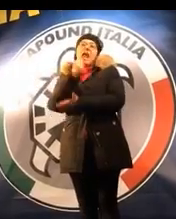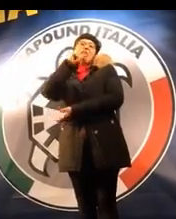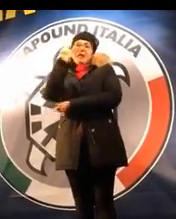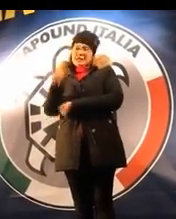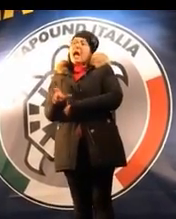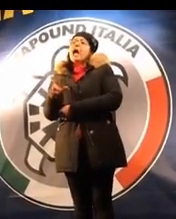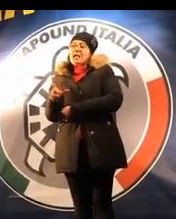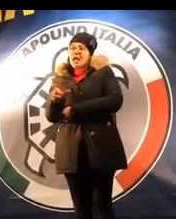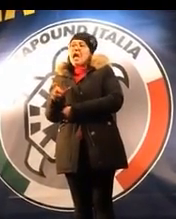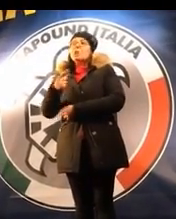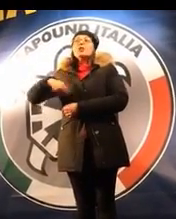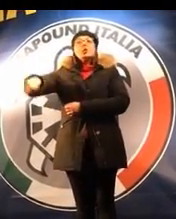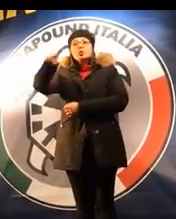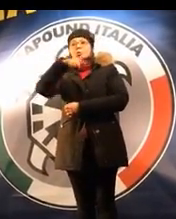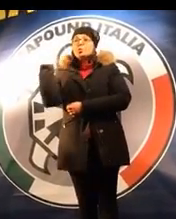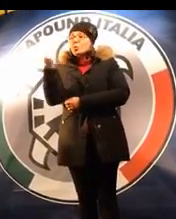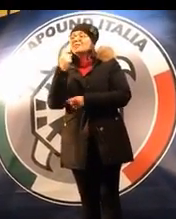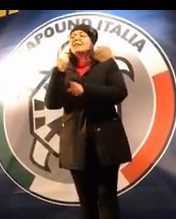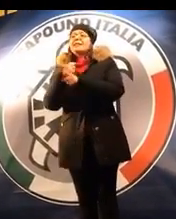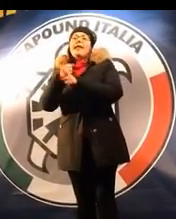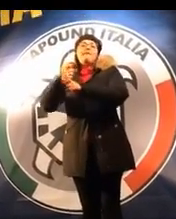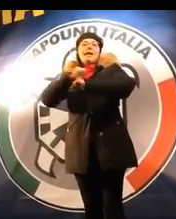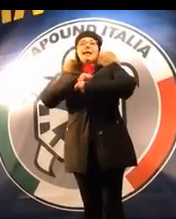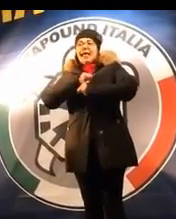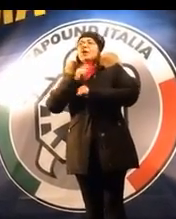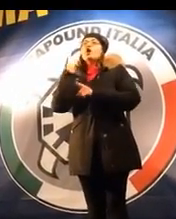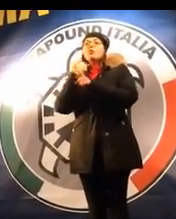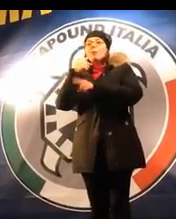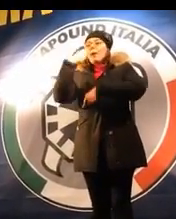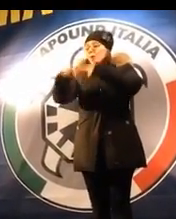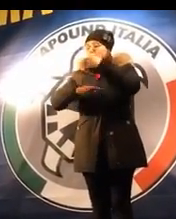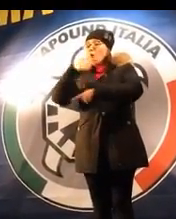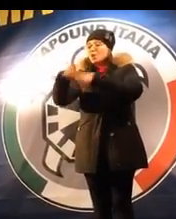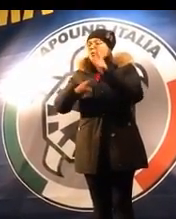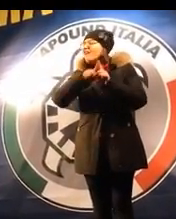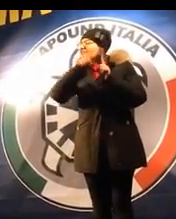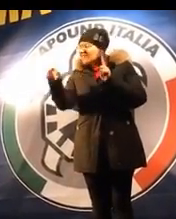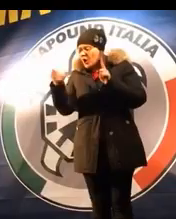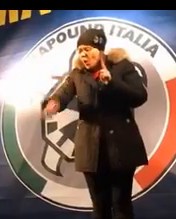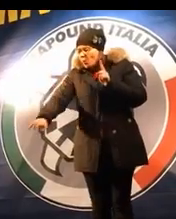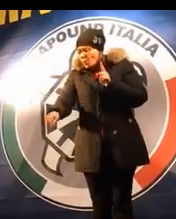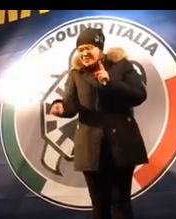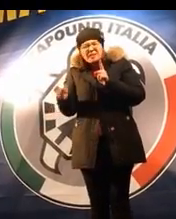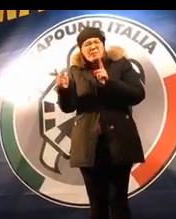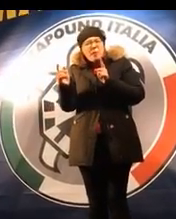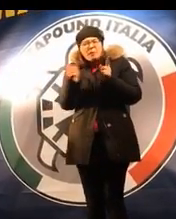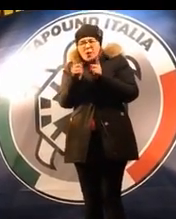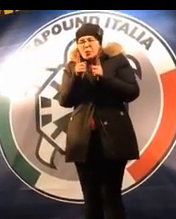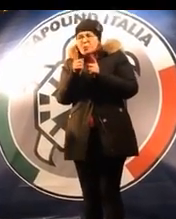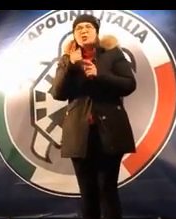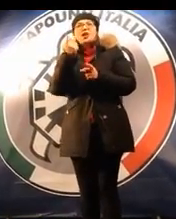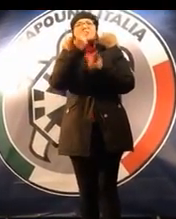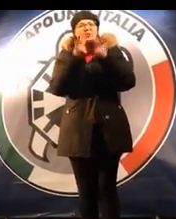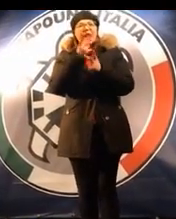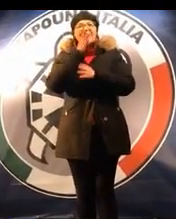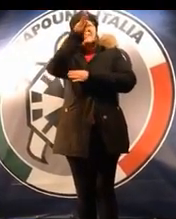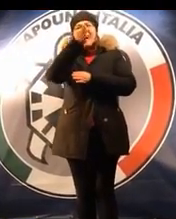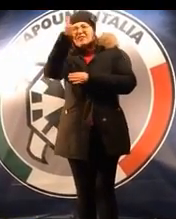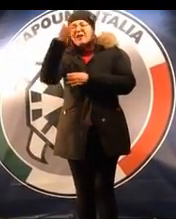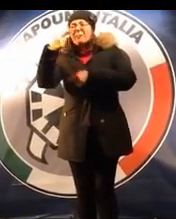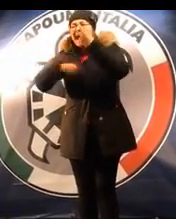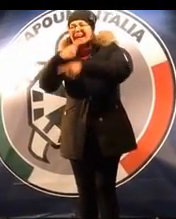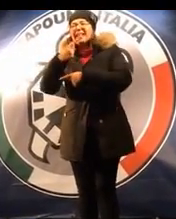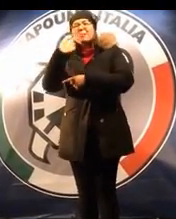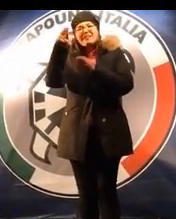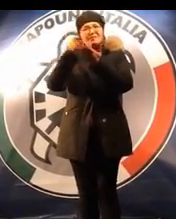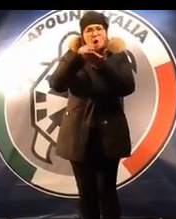Per cui crediamoci e tutti uniti continuiamo fino all'ultimo giorno a cercare voti, andiamo a sentire tutti i nostri parenti, perché tanto lo spazio non ce